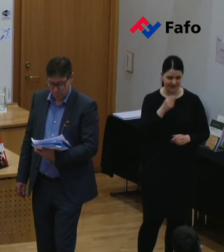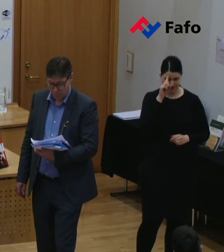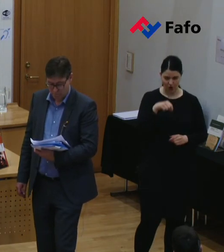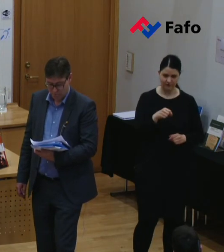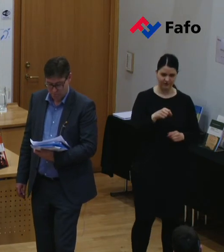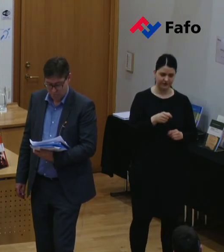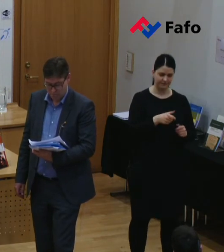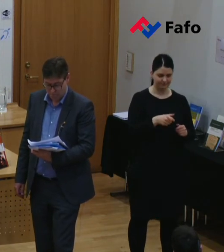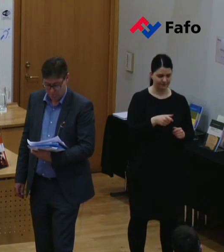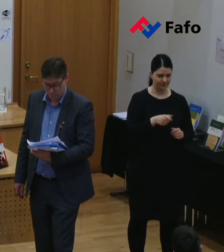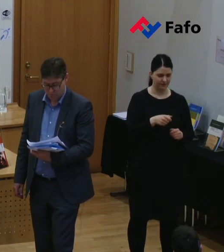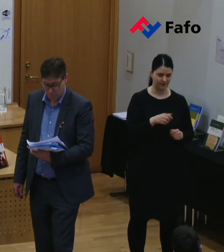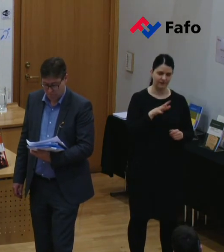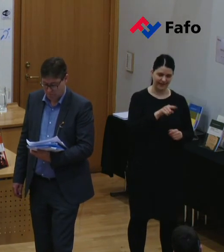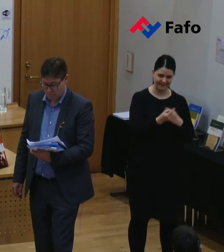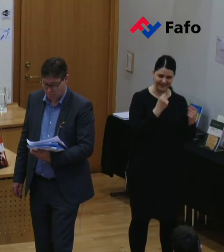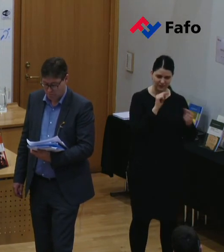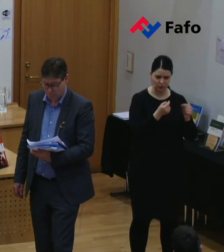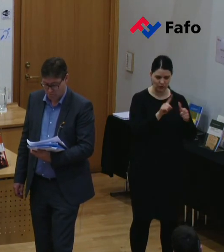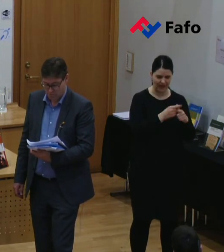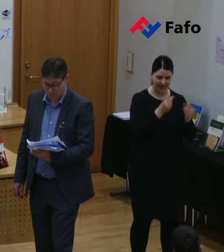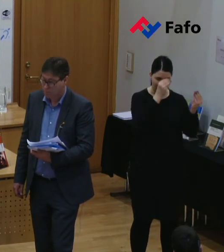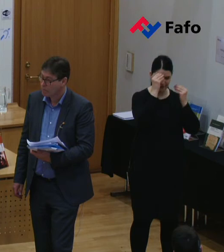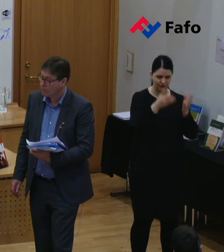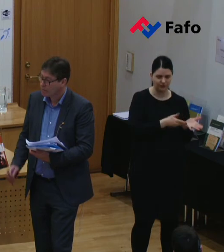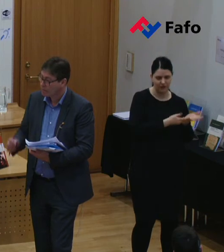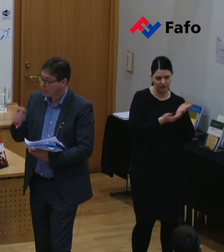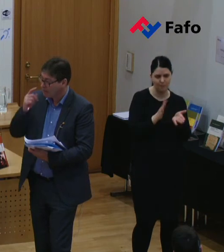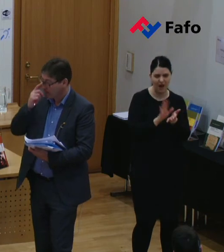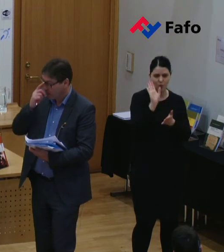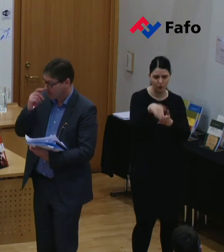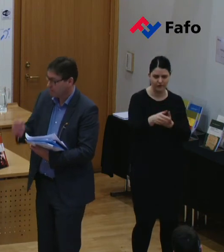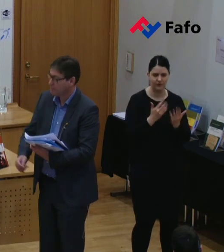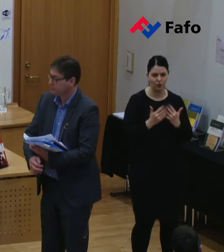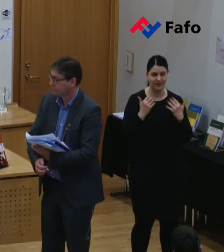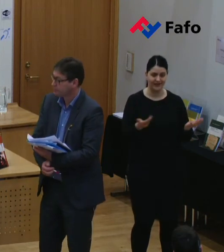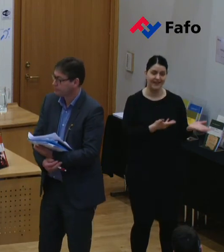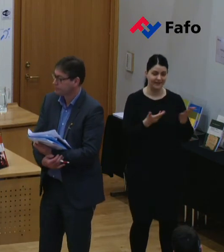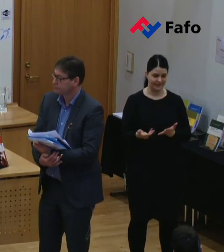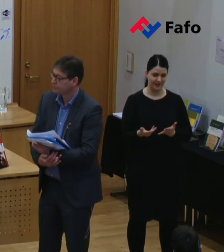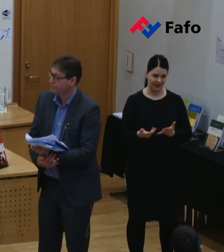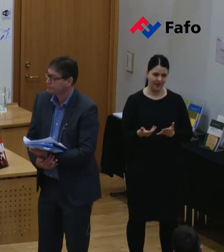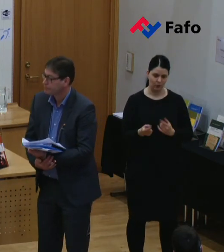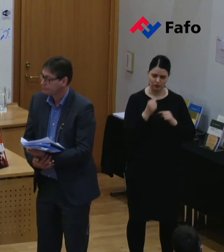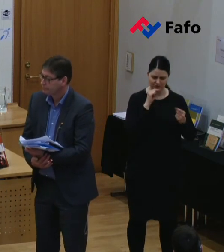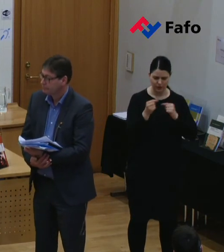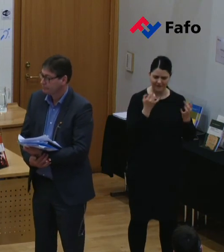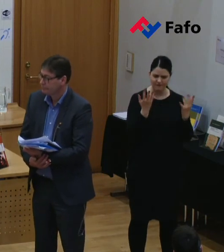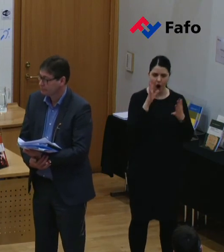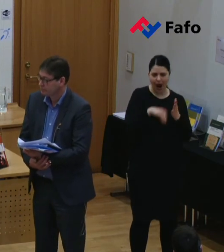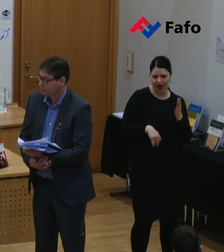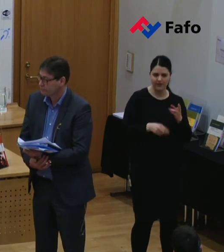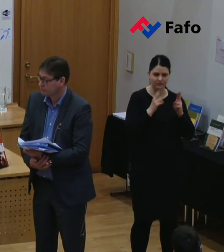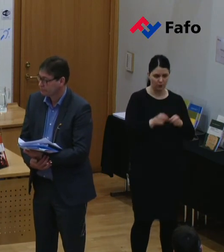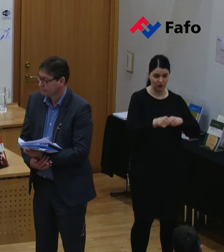trekke denne diskusjonen, denne erfaringen ut i de ordinære tjenestene, hvor man diskuterer hva er brukerstyring, hva